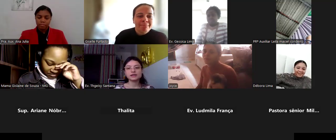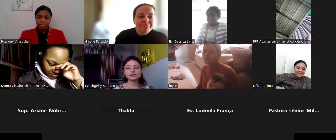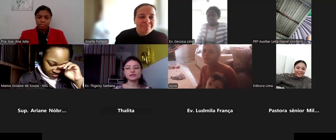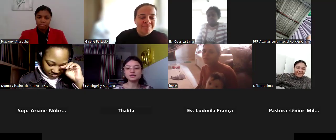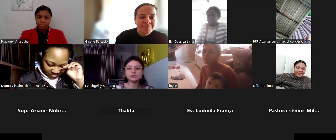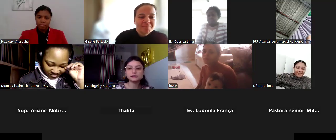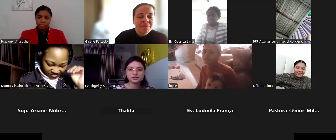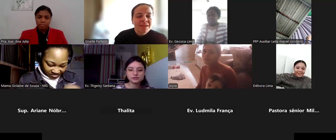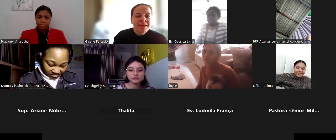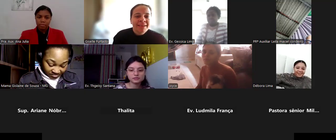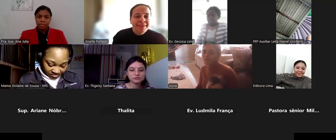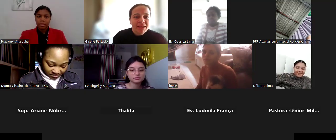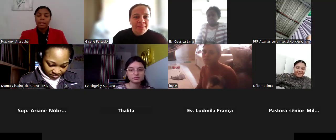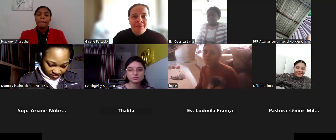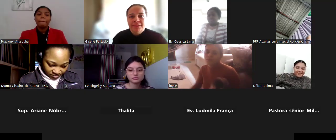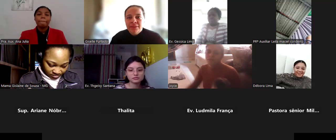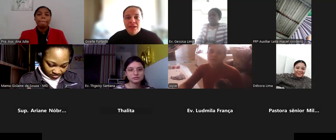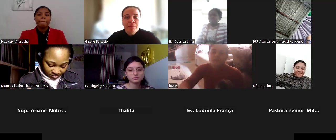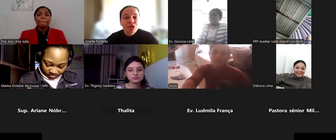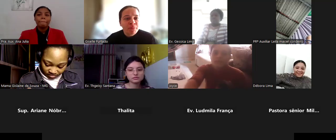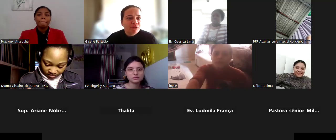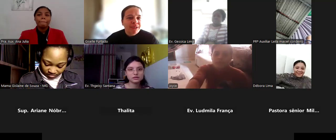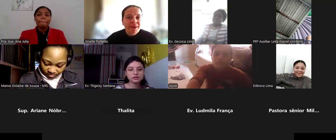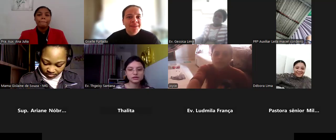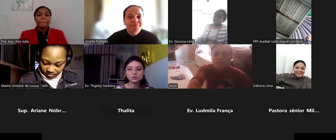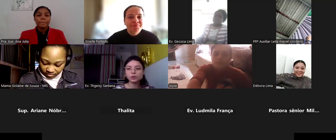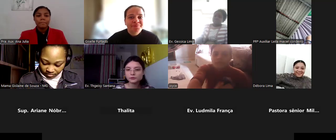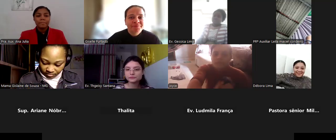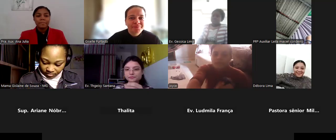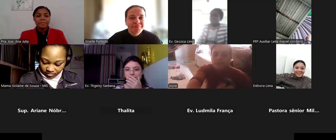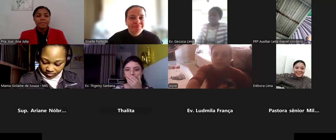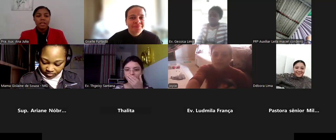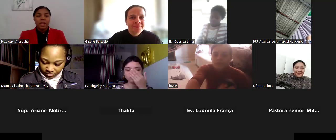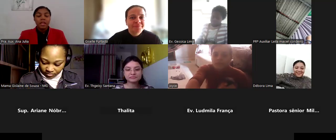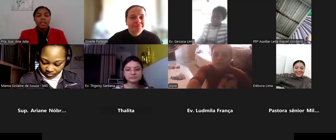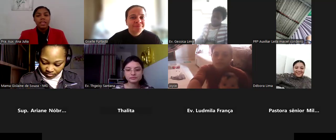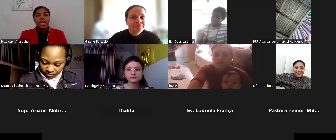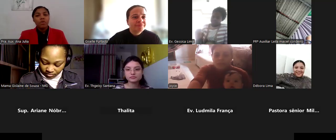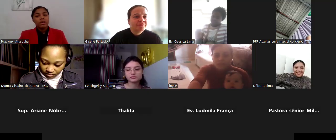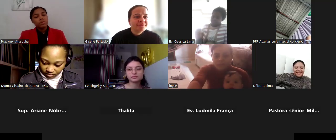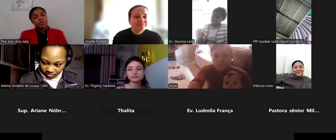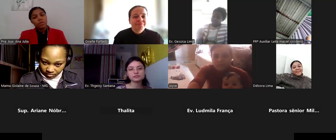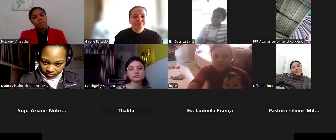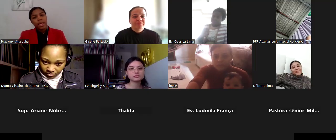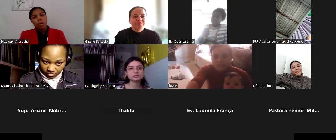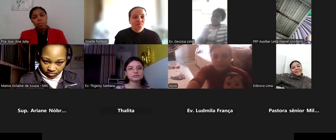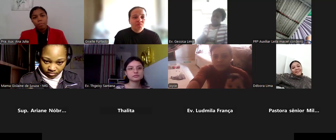O que mais? Ah, pode perguntar, amada. E quando o nome é